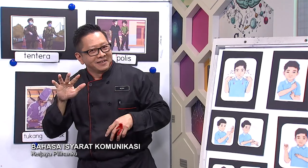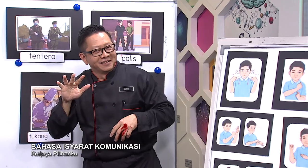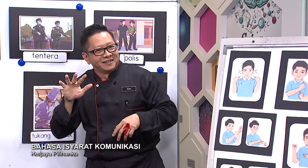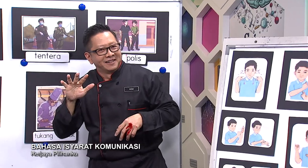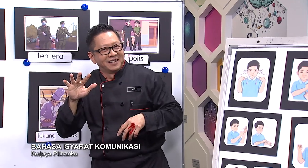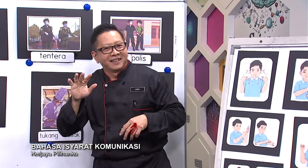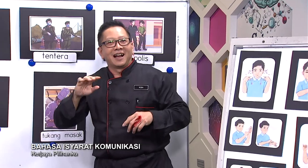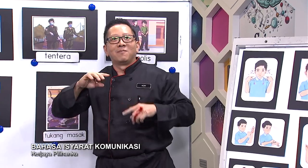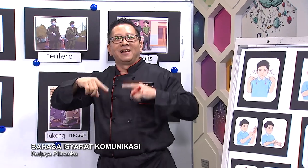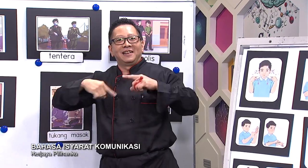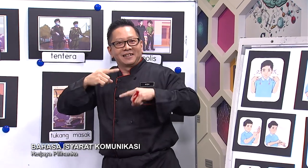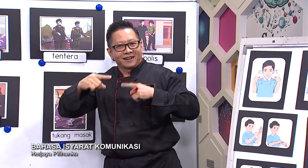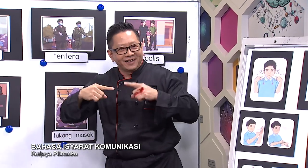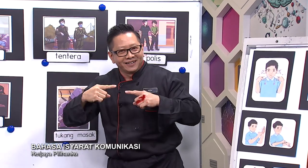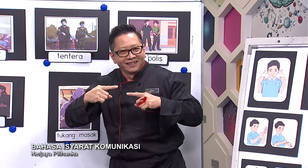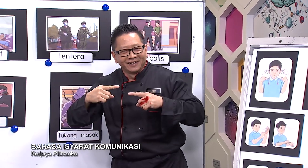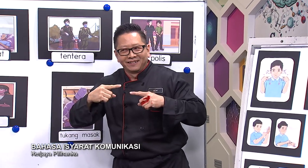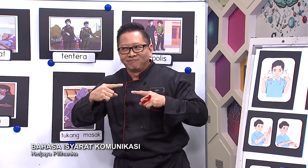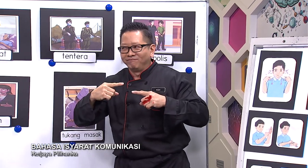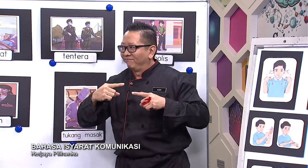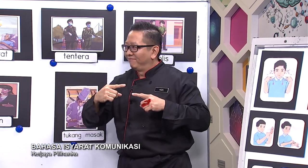eja? Dah boleh isyarat?